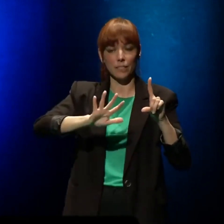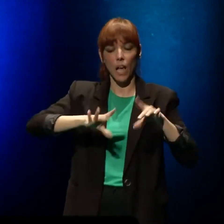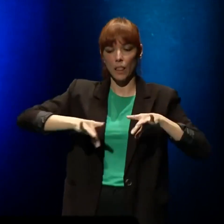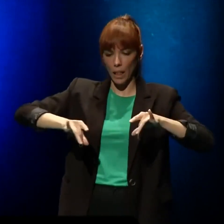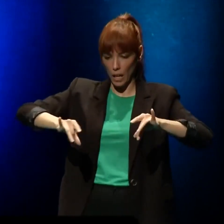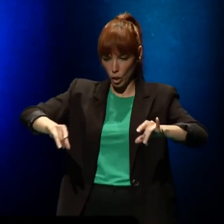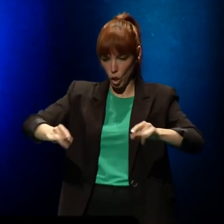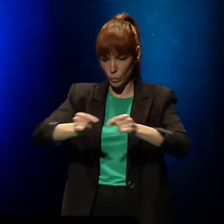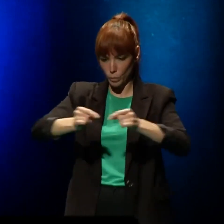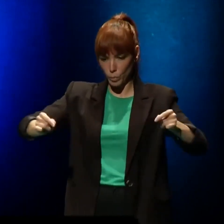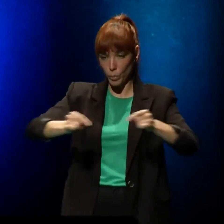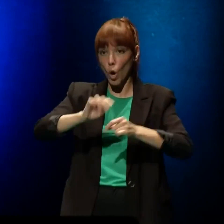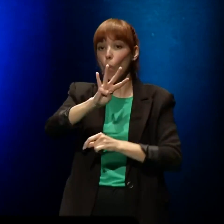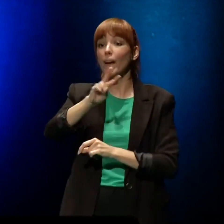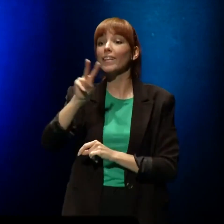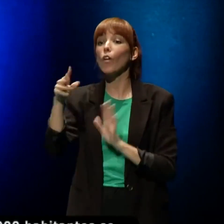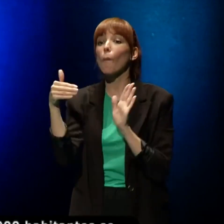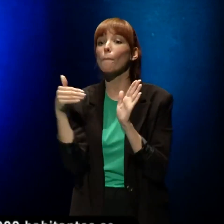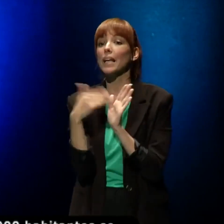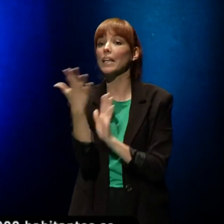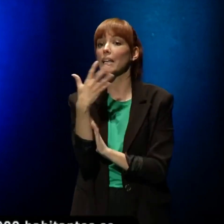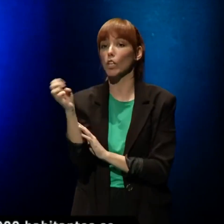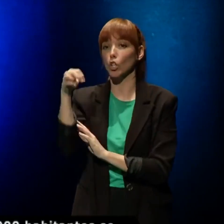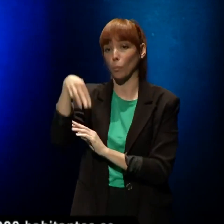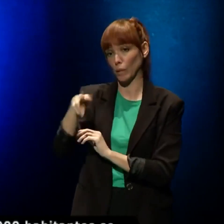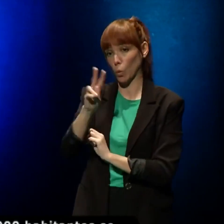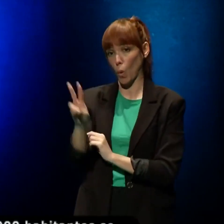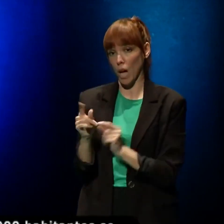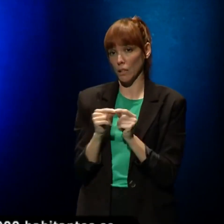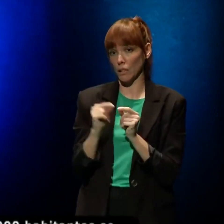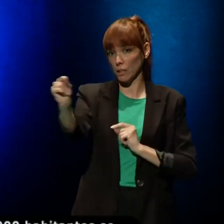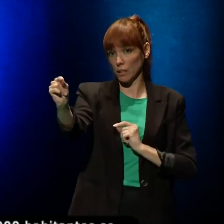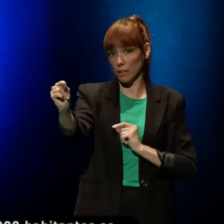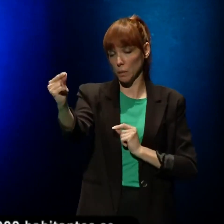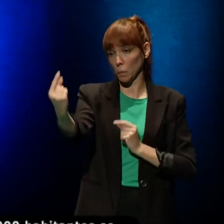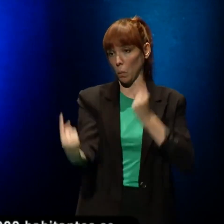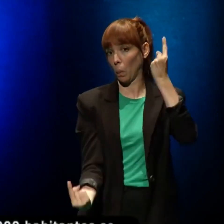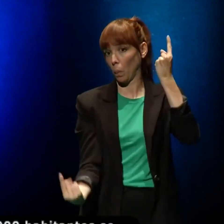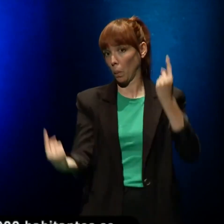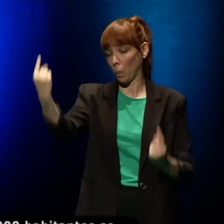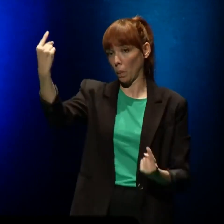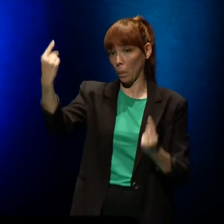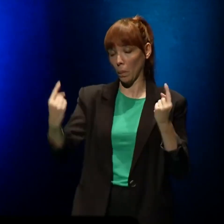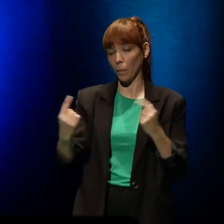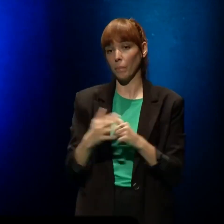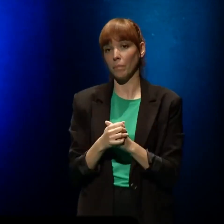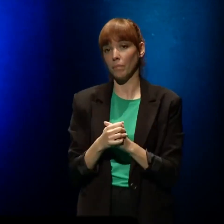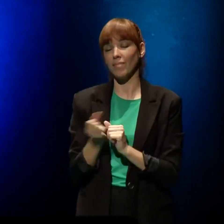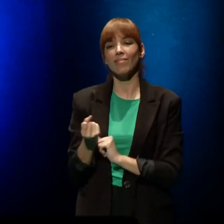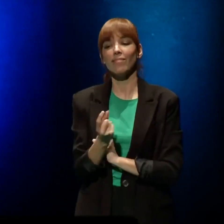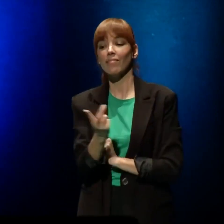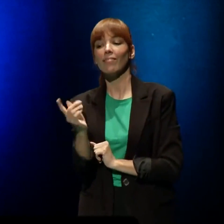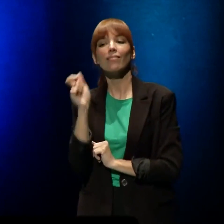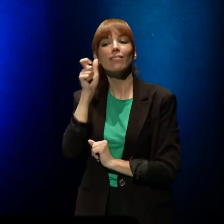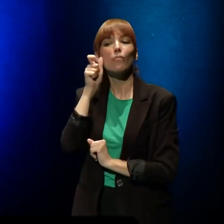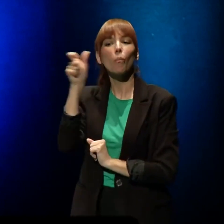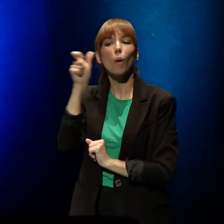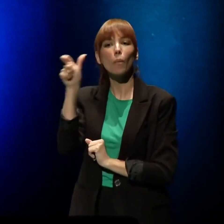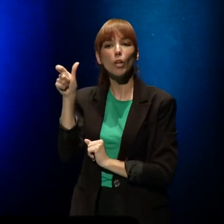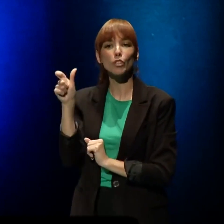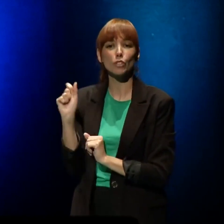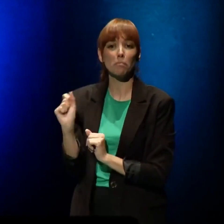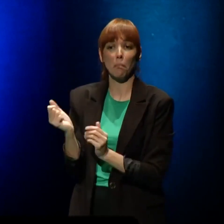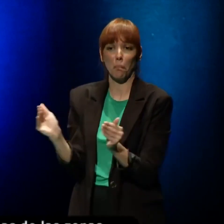de 42.000 kilómetros cuadrados, donde algunas de las zonas tienen una densidad de población de